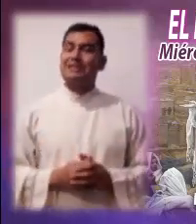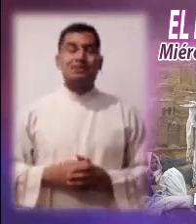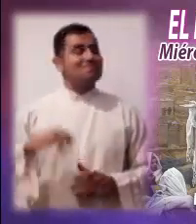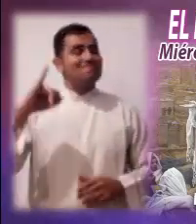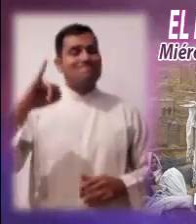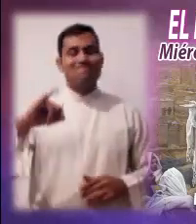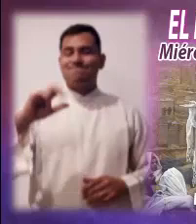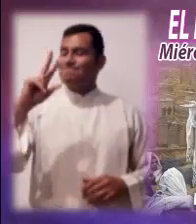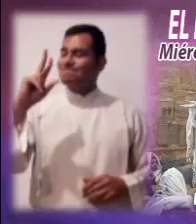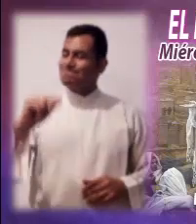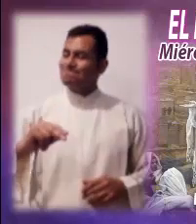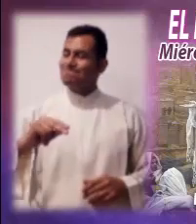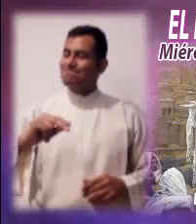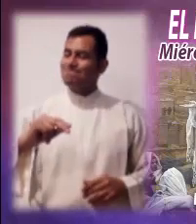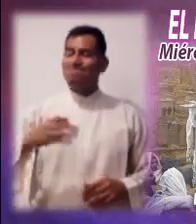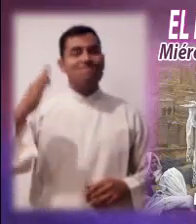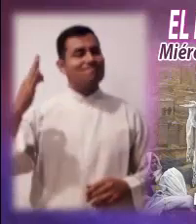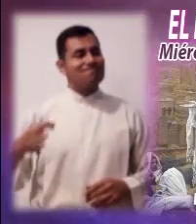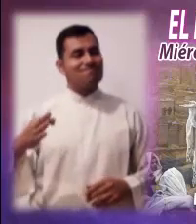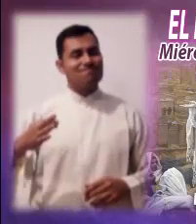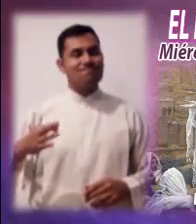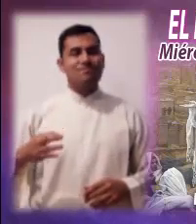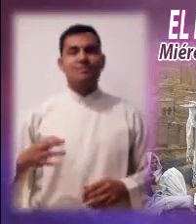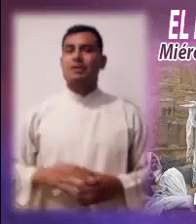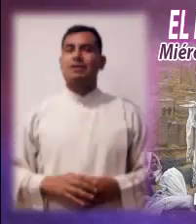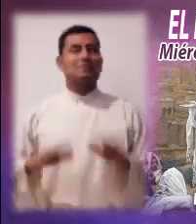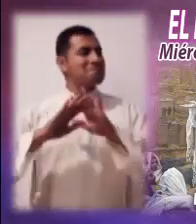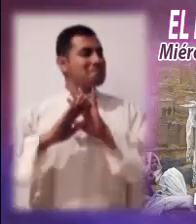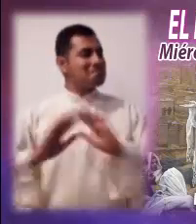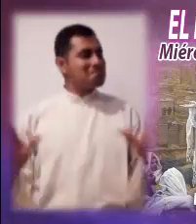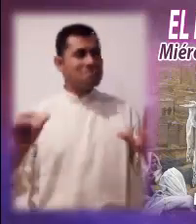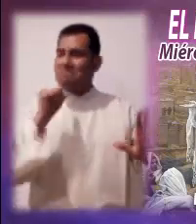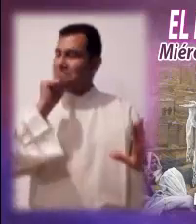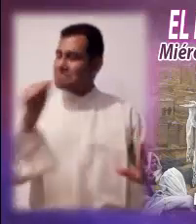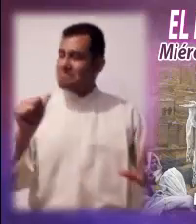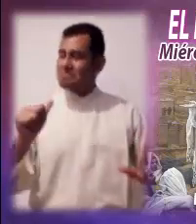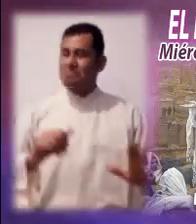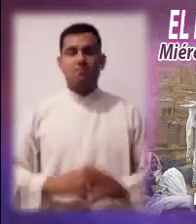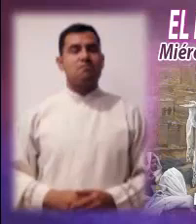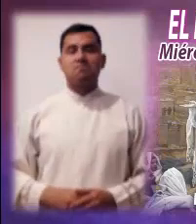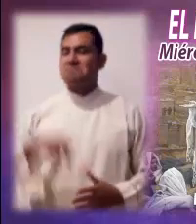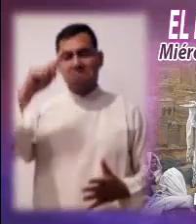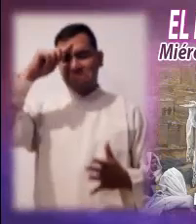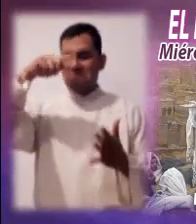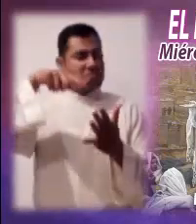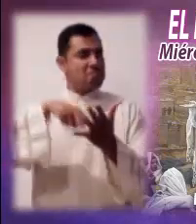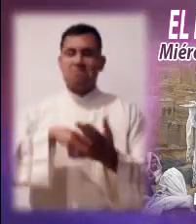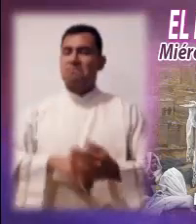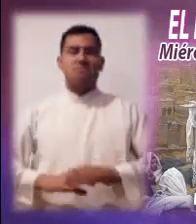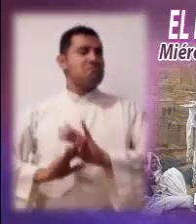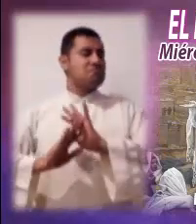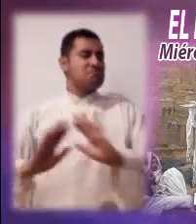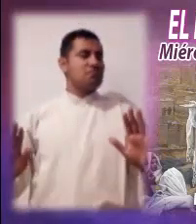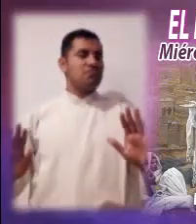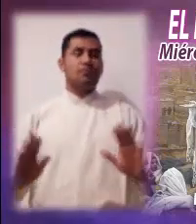por obligación o por interés. Jesús viene a darle un verdadero sentido a nuestra vida. Si pensamos